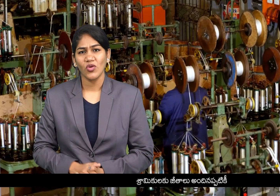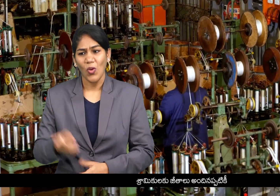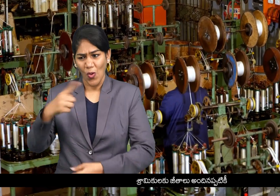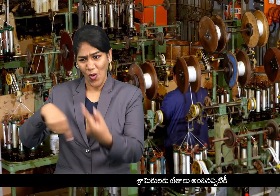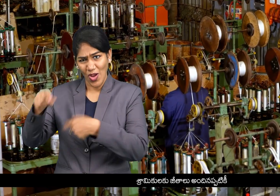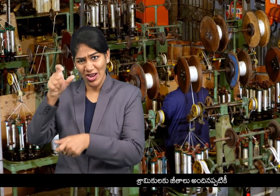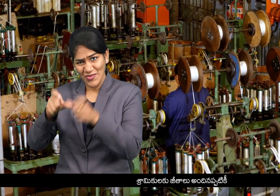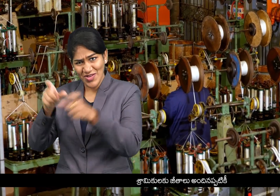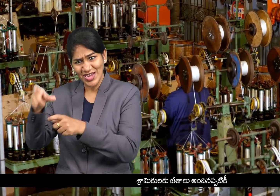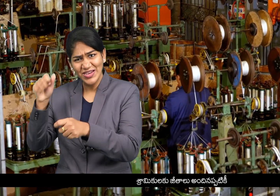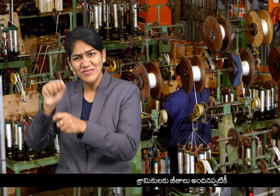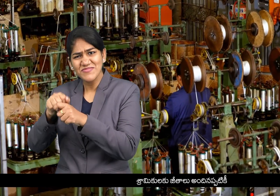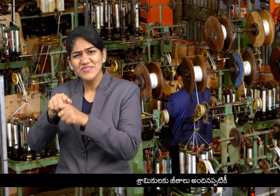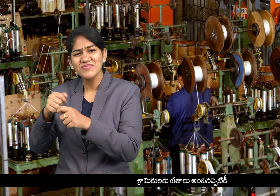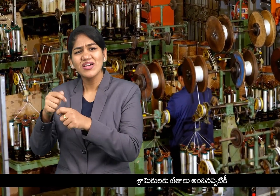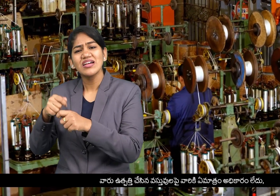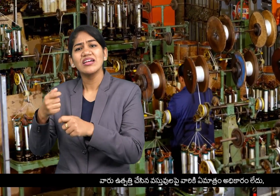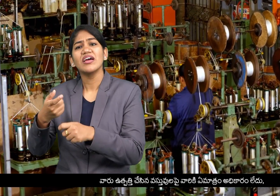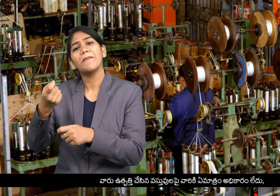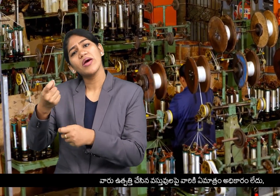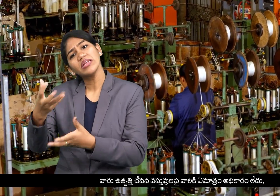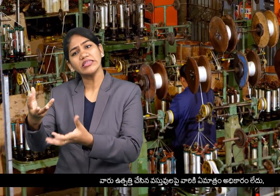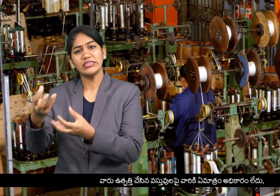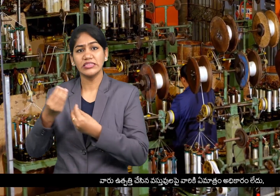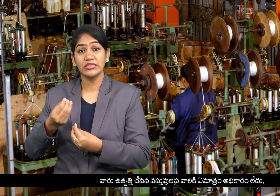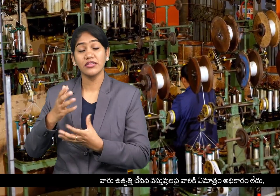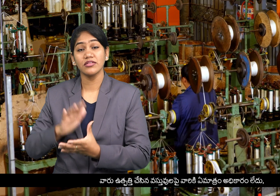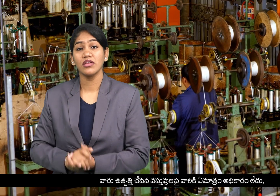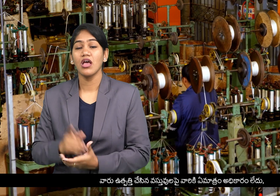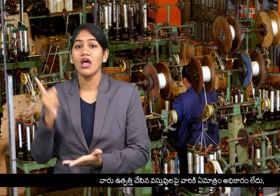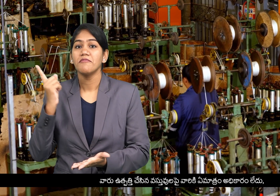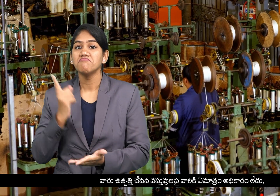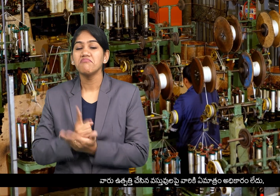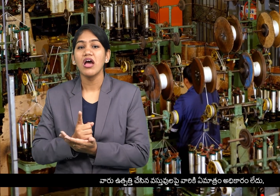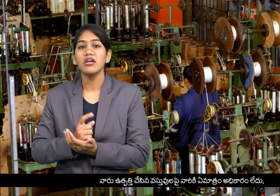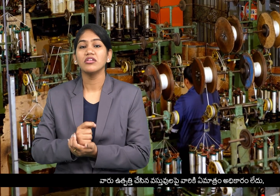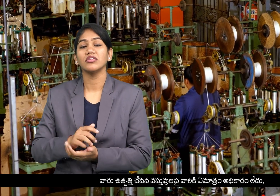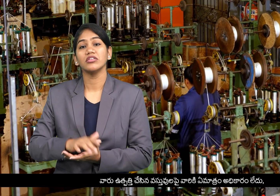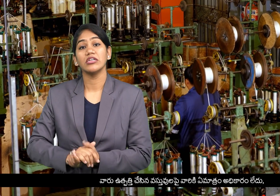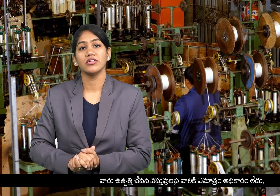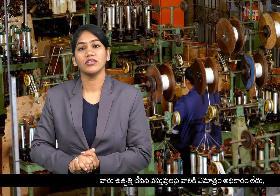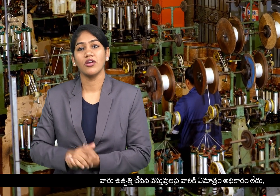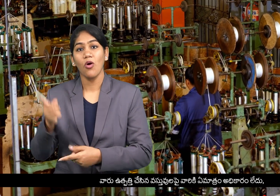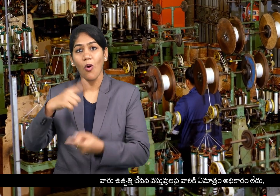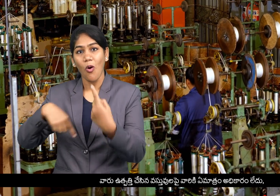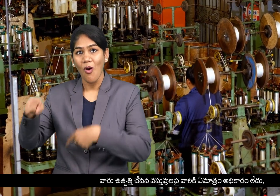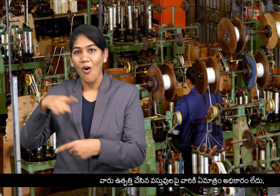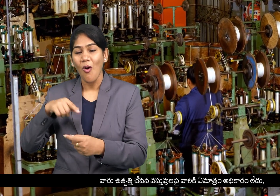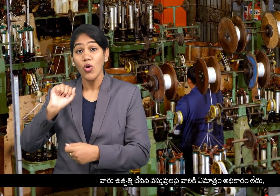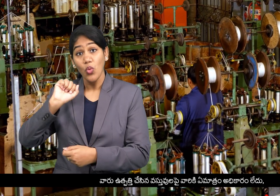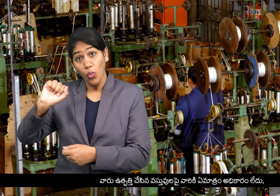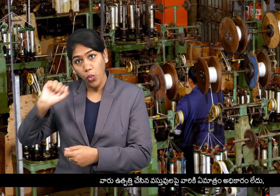శ్రామికులకు జీతాలు అందించినప్పటికీ వారు ఉత్పత్తి చేసే వస్తువులపై వారికి ఏమాత్రం అధికారం లేదు.